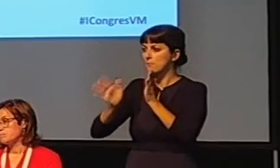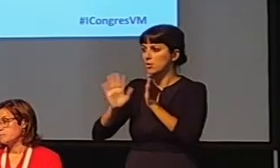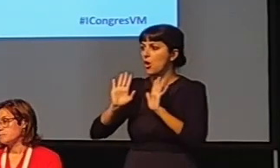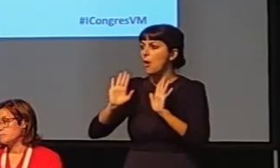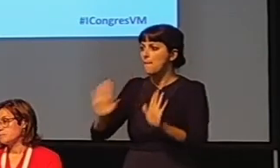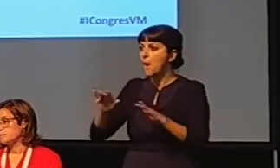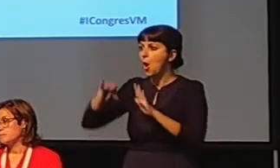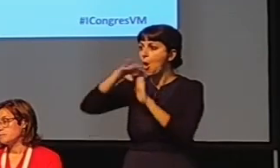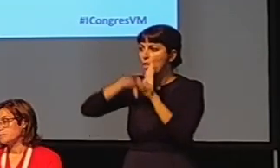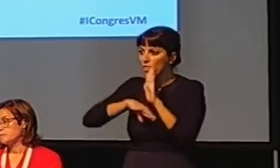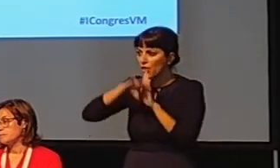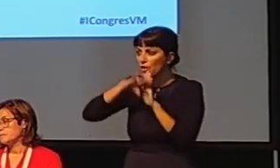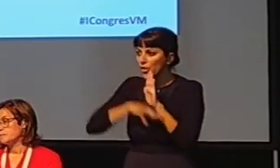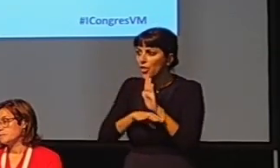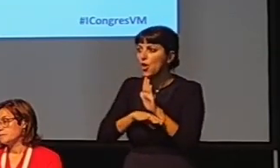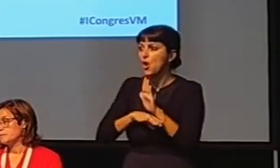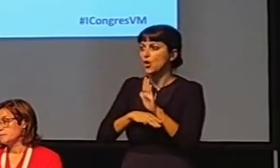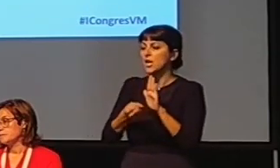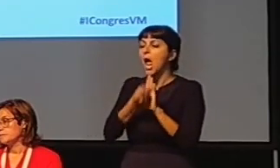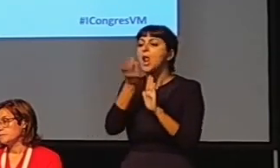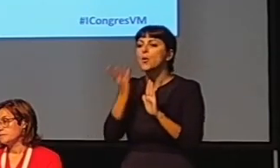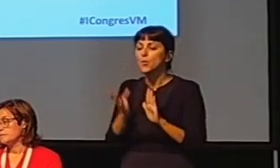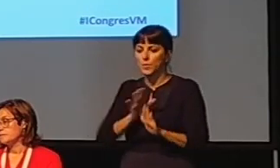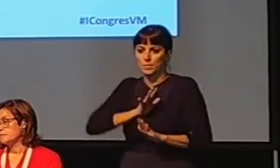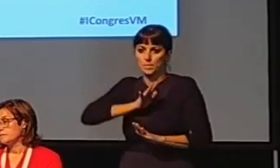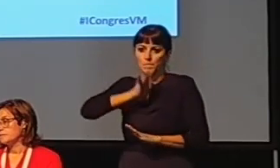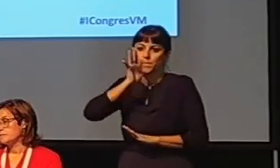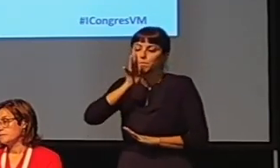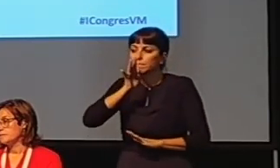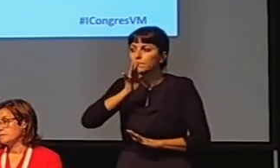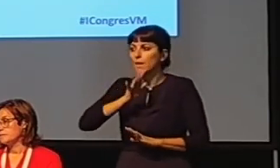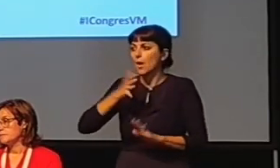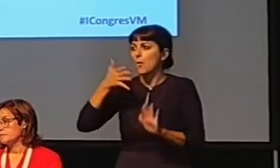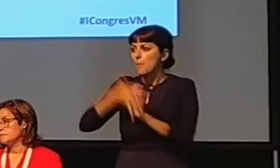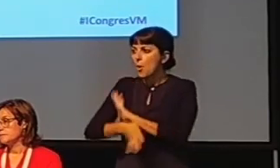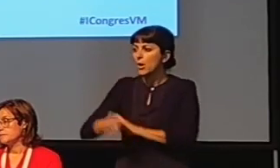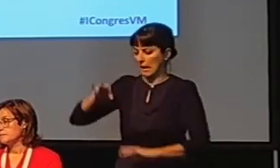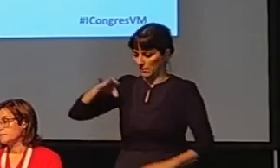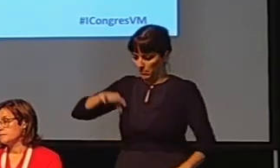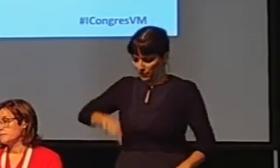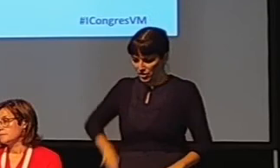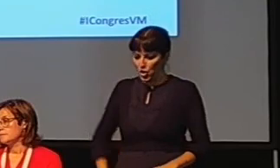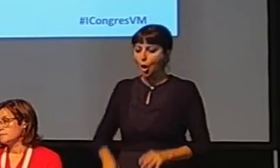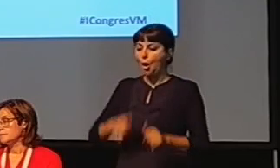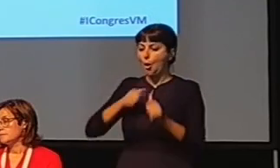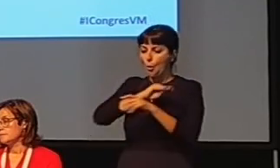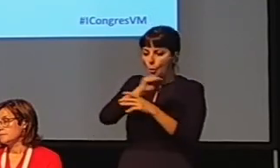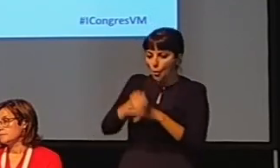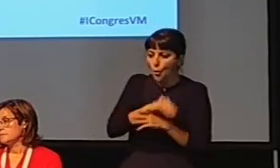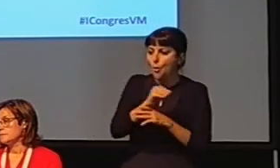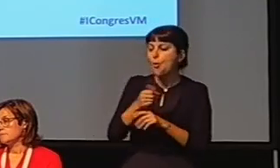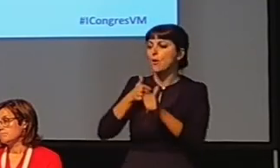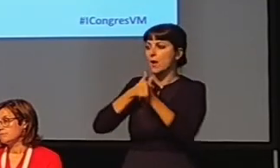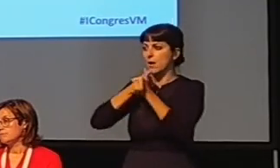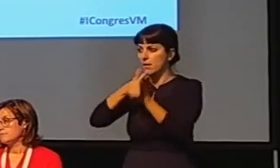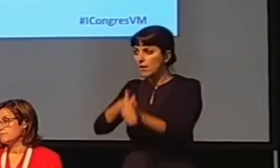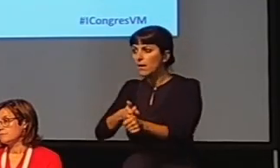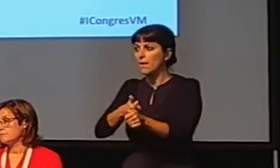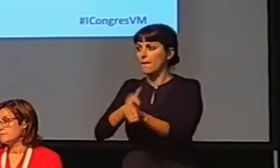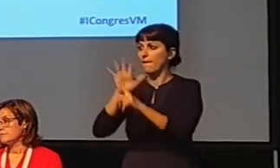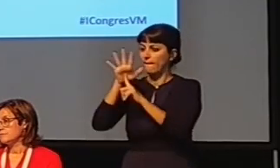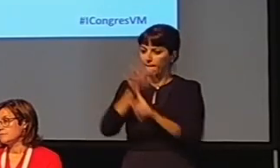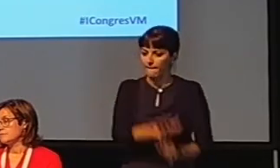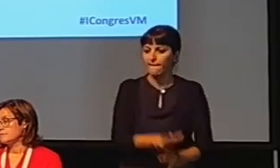deplorables, perquè mentre la professió de la cura i l'acompanyament estigui menospreciada,